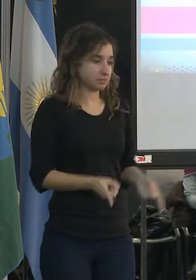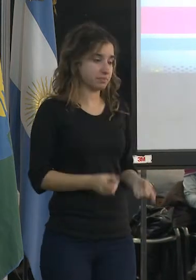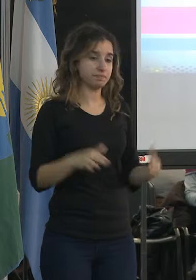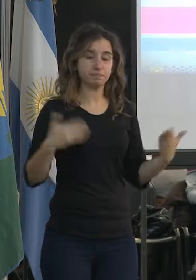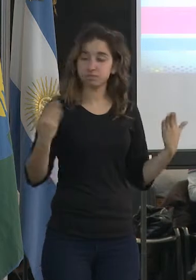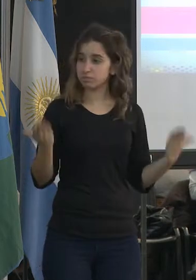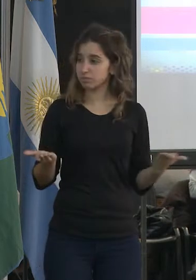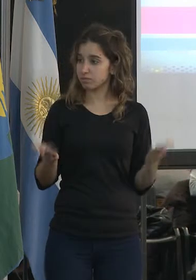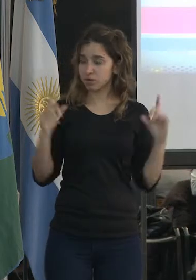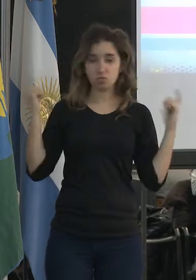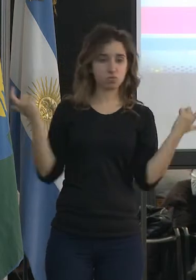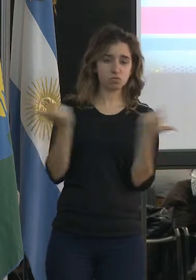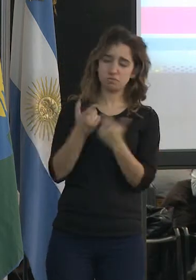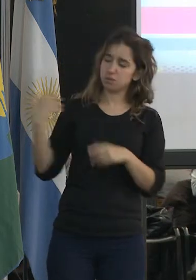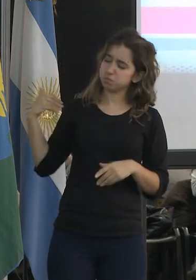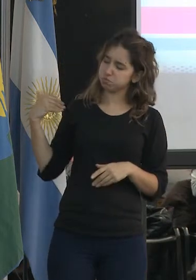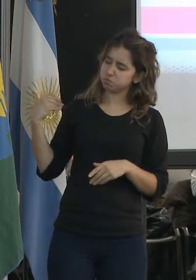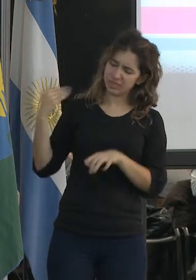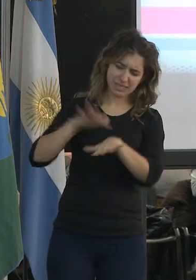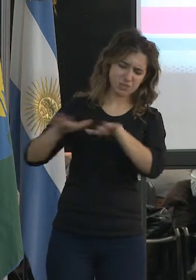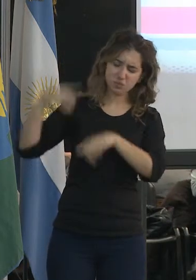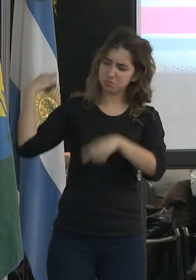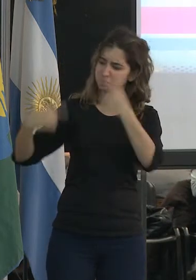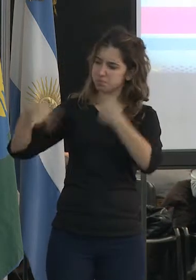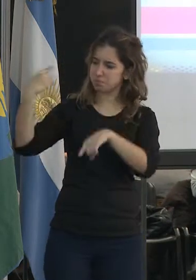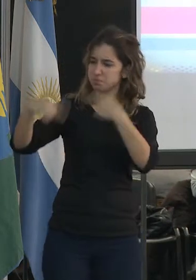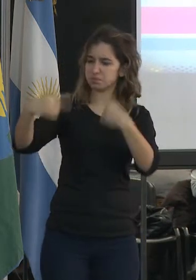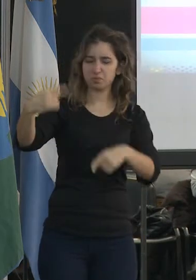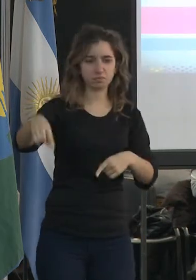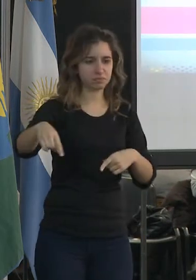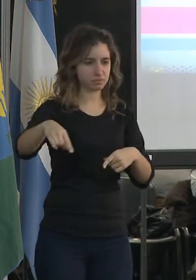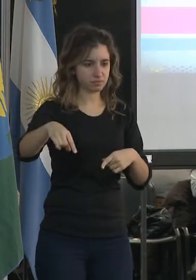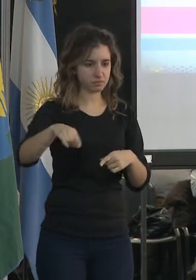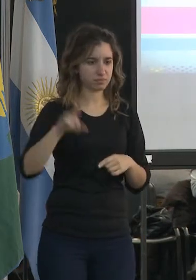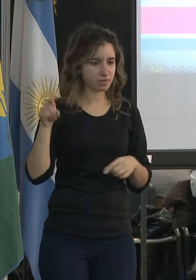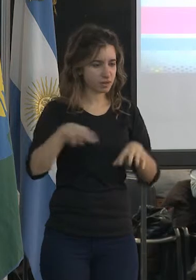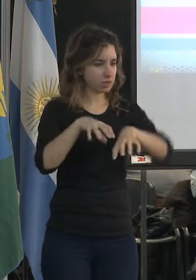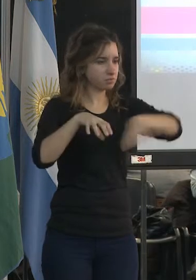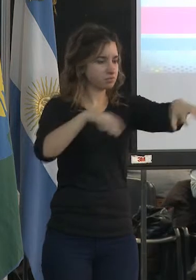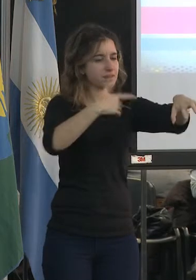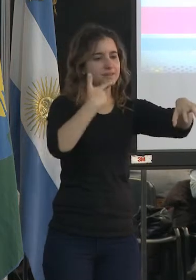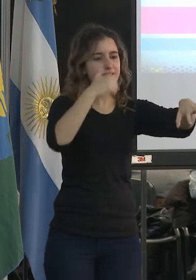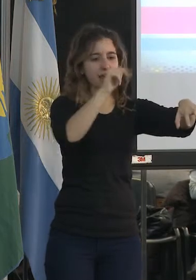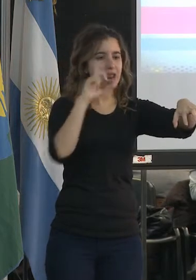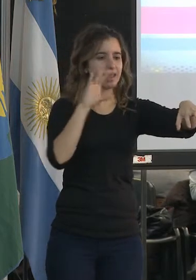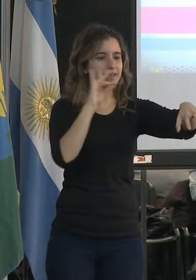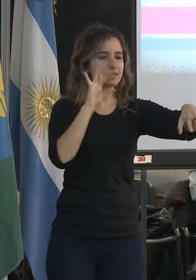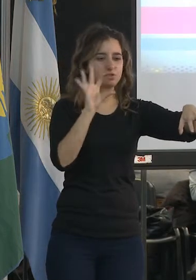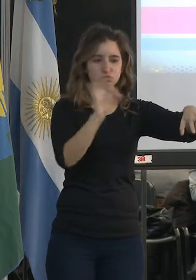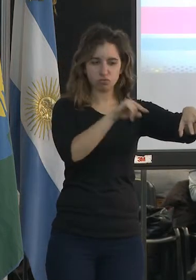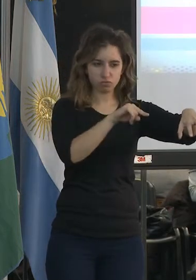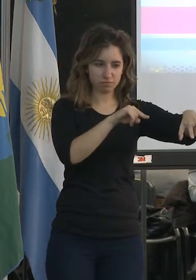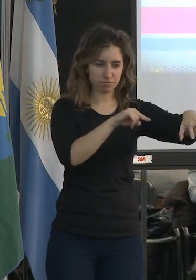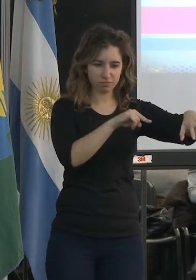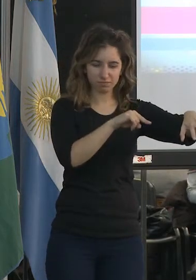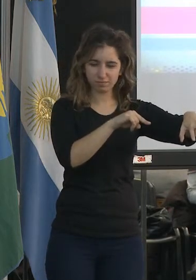donde hubo de todo. En el interior, donde a mí me toca estar, en la regional Saladillo, el tercer sector